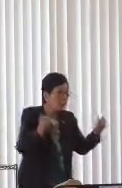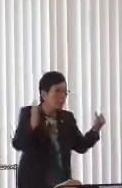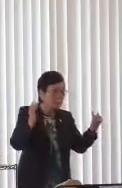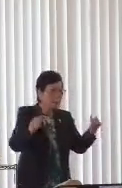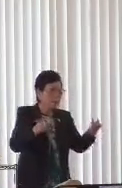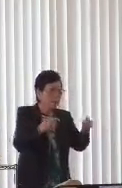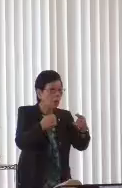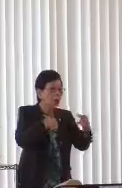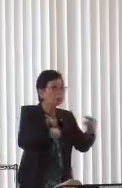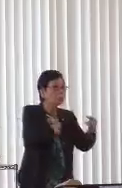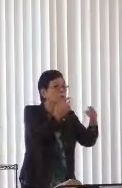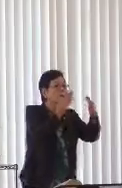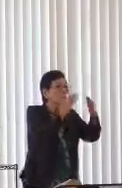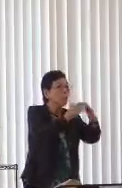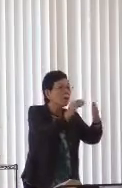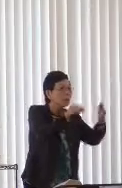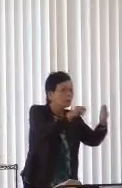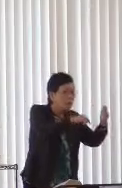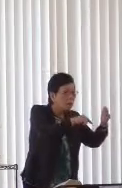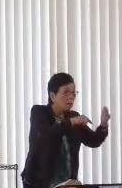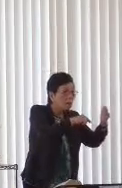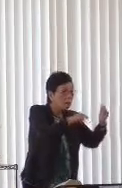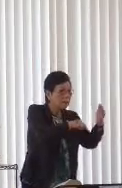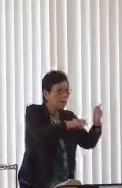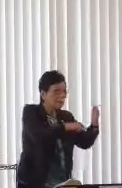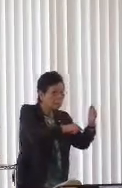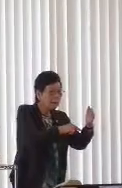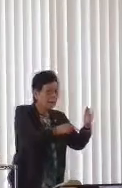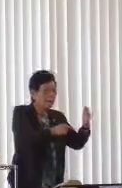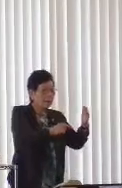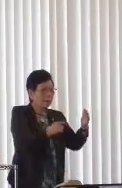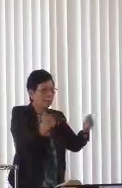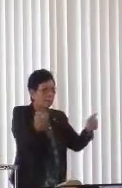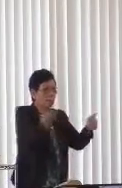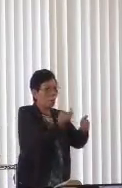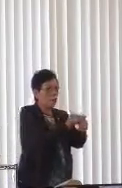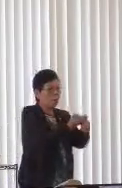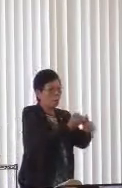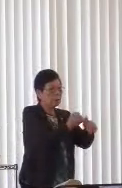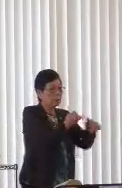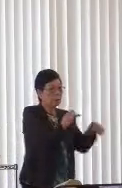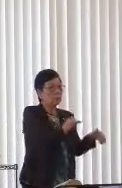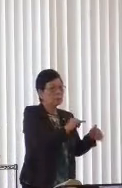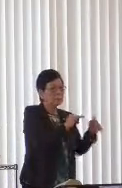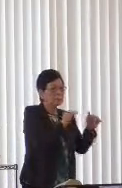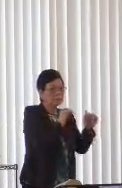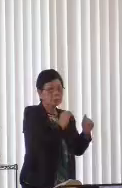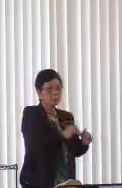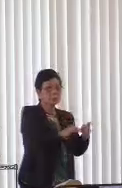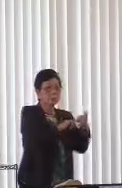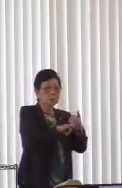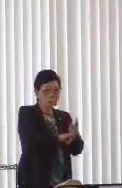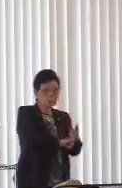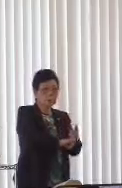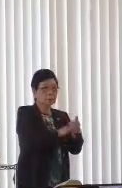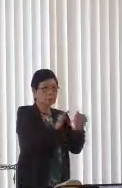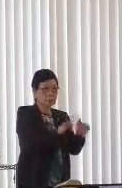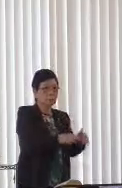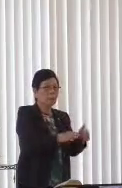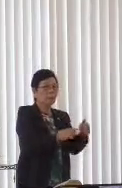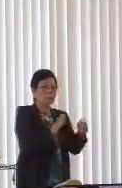の家で、婚姻の宴を設けるわけですね。で、花嫁を迎えに行